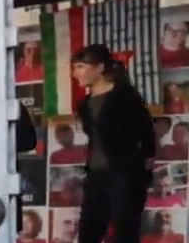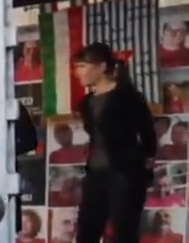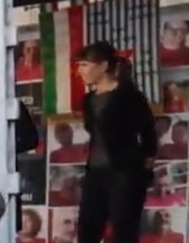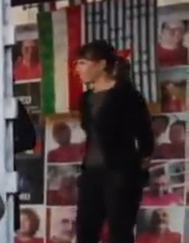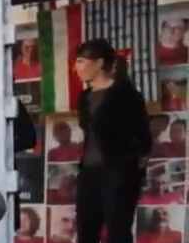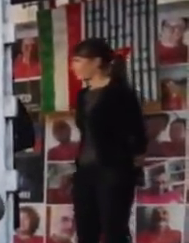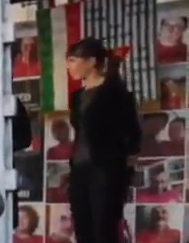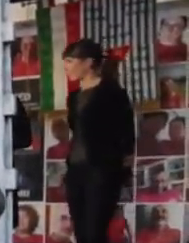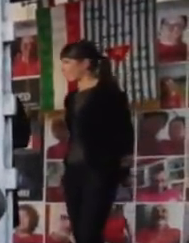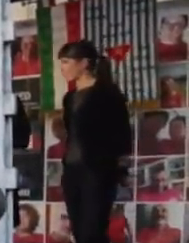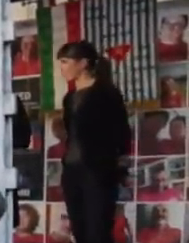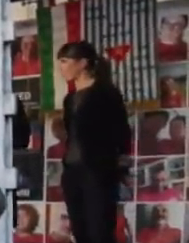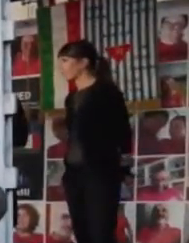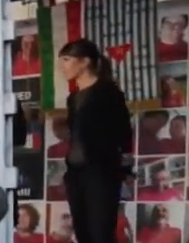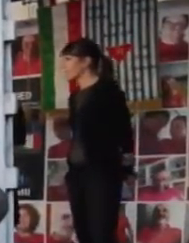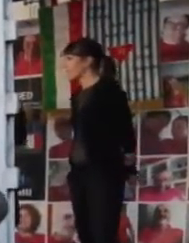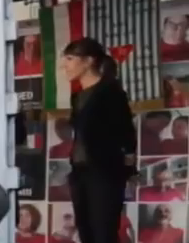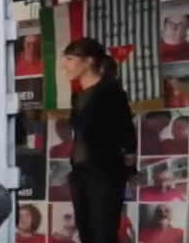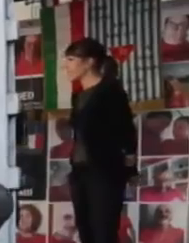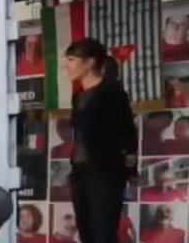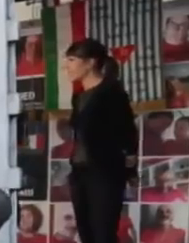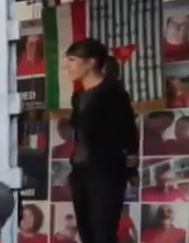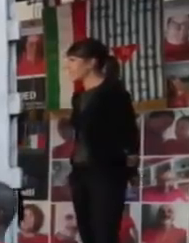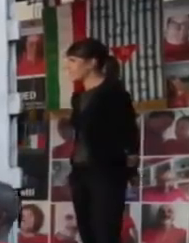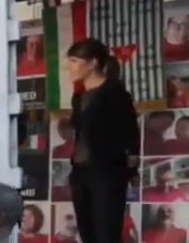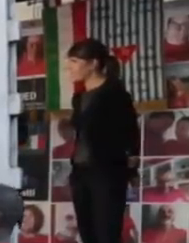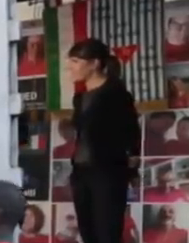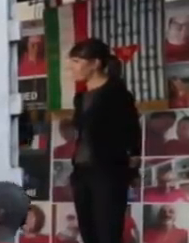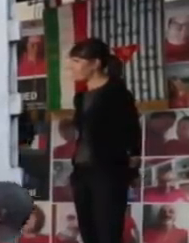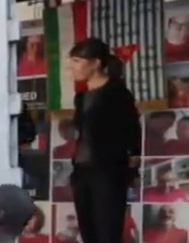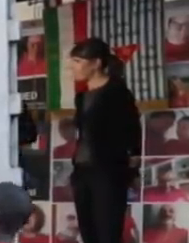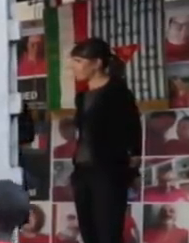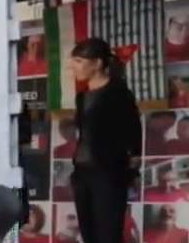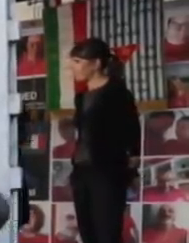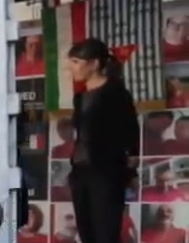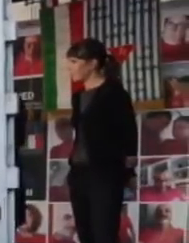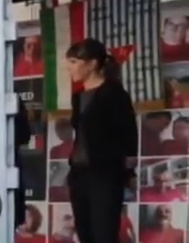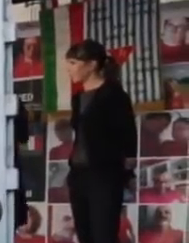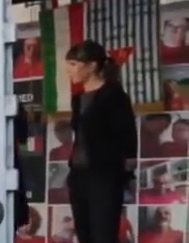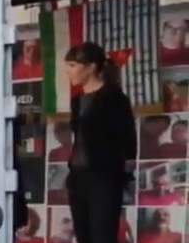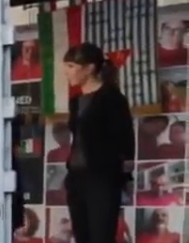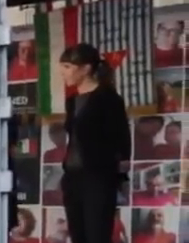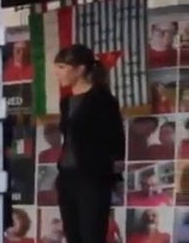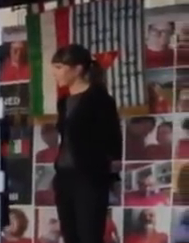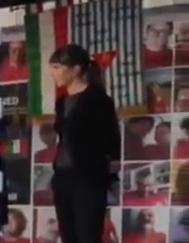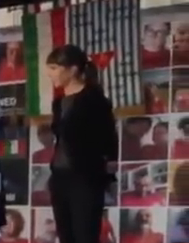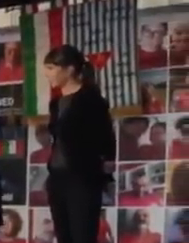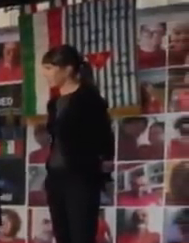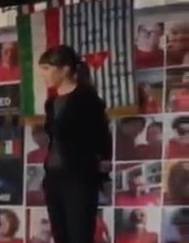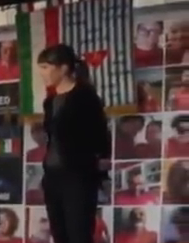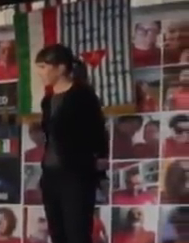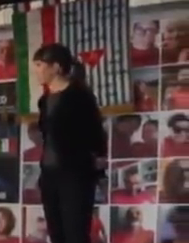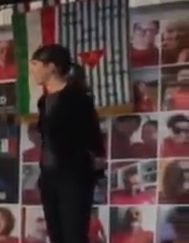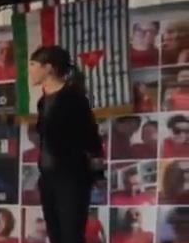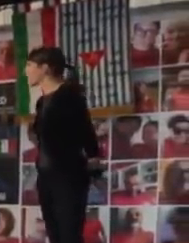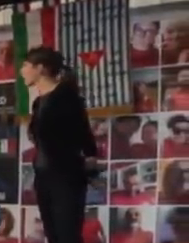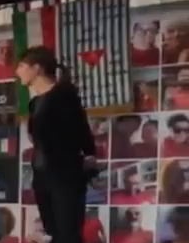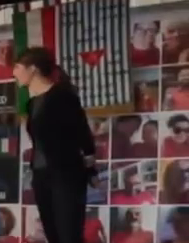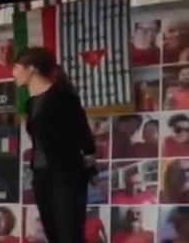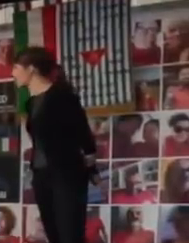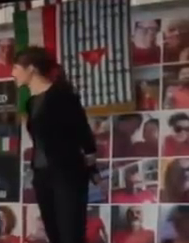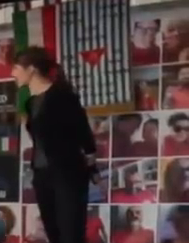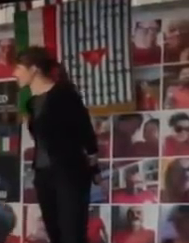e telefonate coi parenti che son giù, anche in mezzo a guai dici sempre life is good. La storia della mia